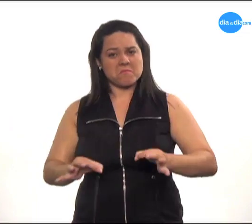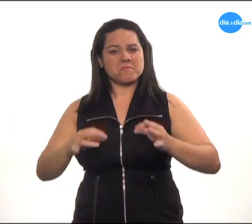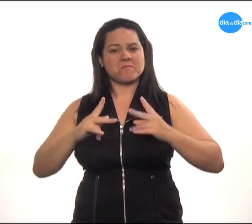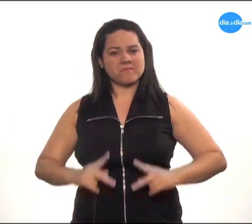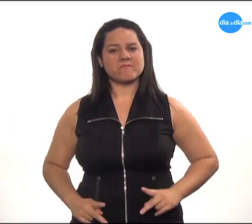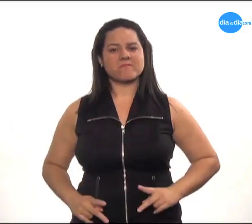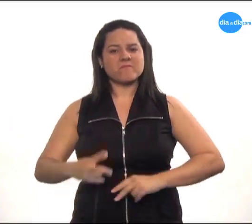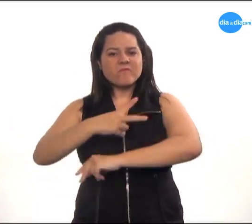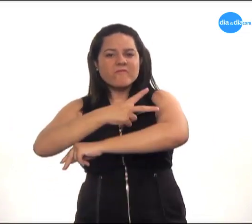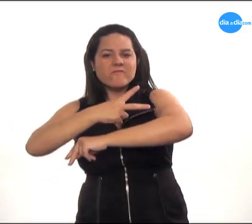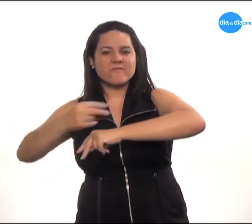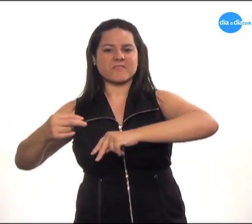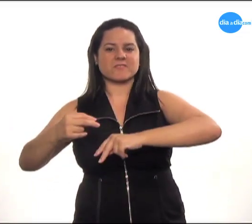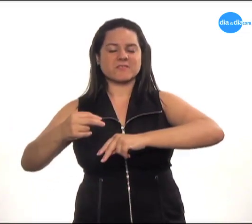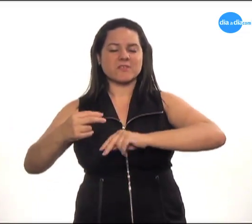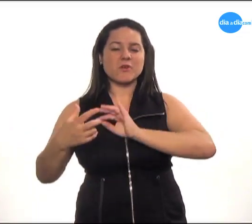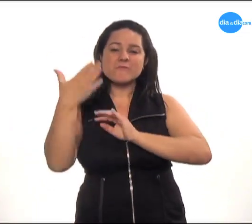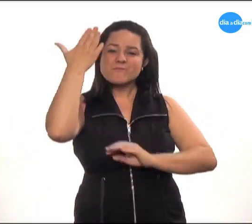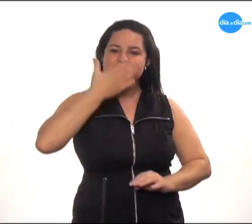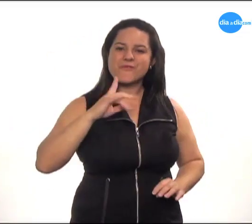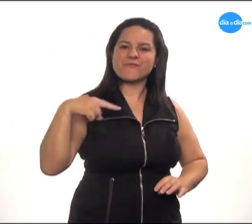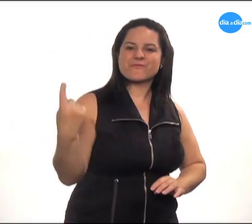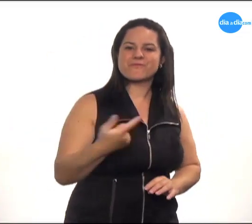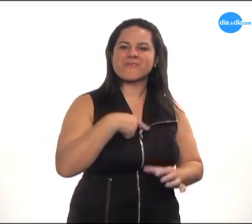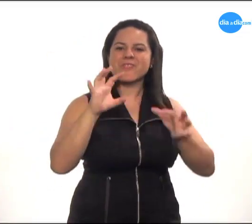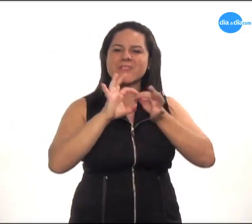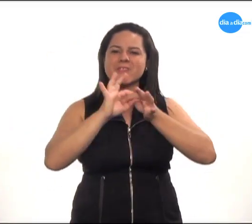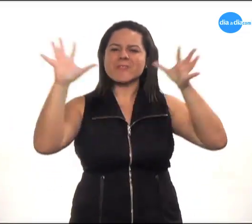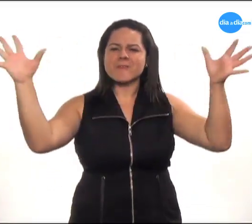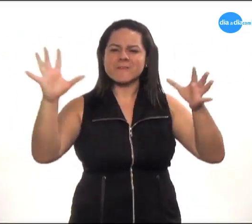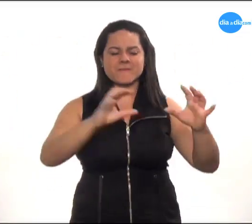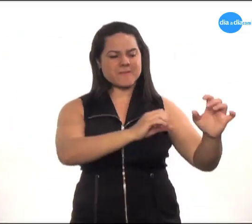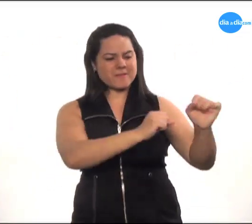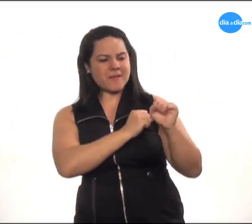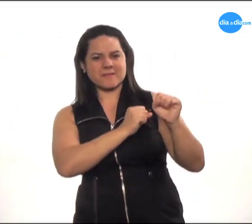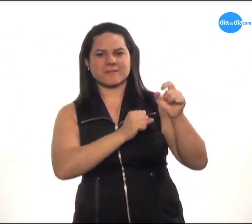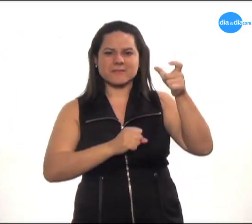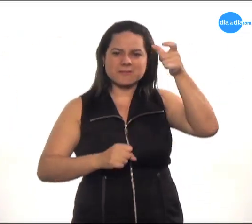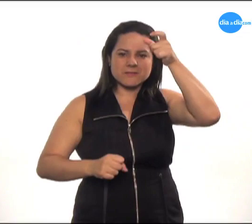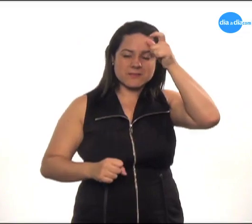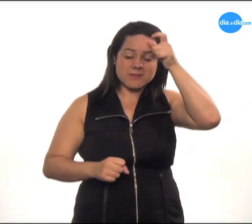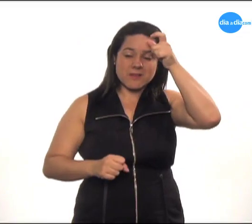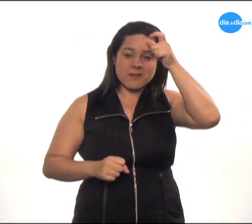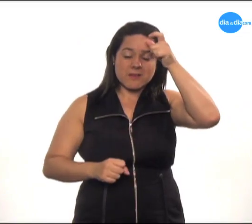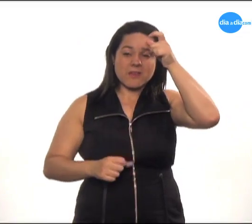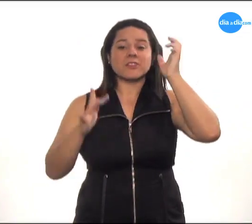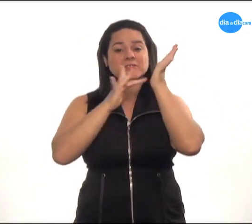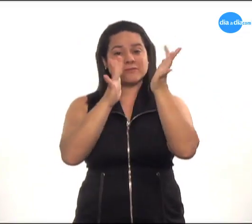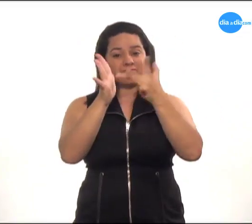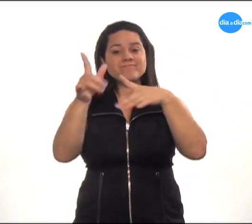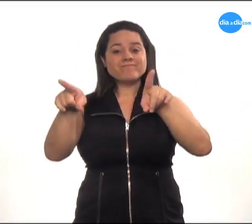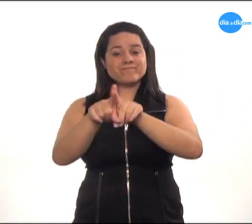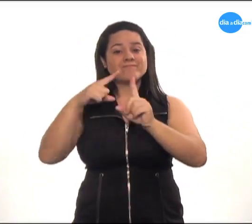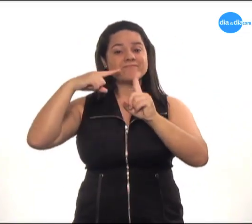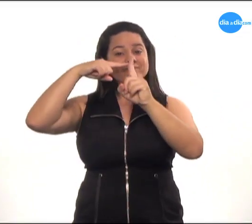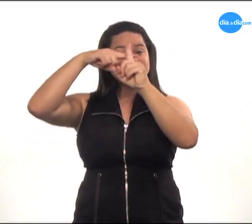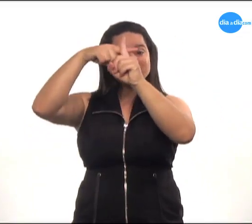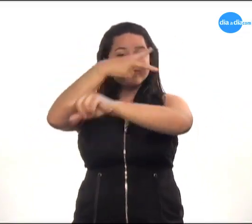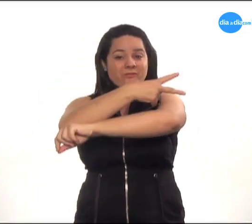que nós pudéssemos ser livres de toda a opressão de Satanás. E quando ele venceu ainda na cruz, maior vitória veio para